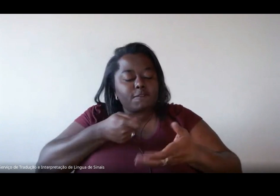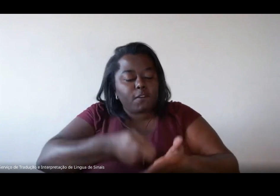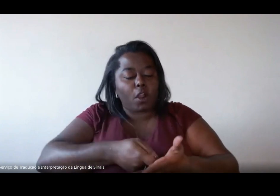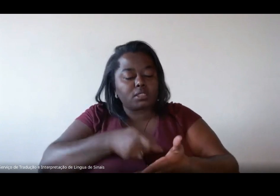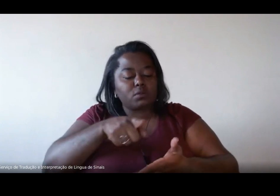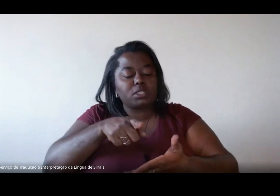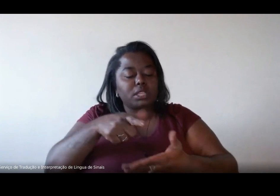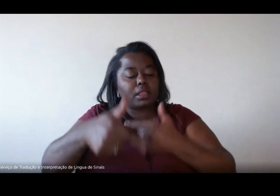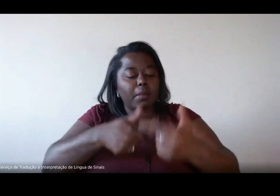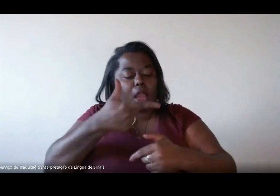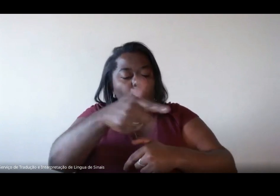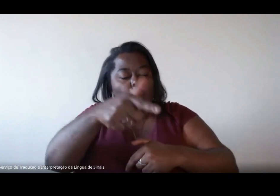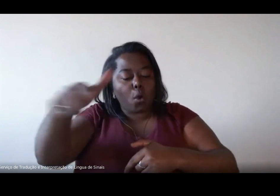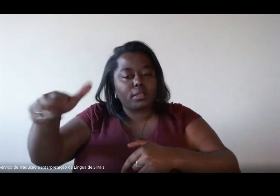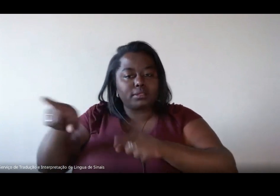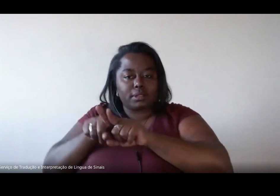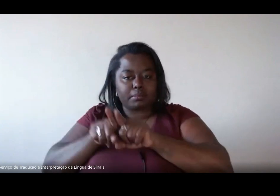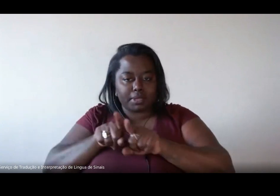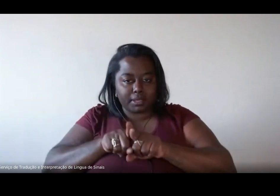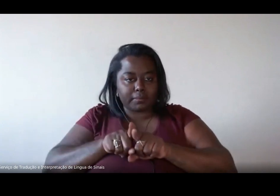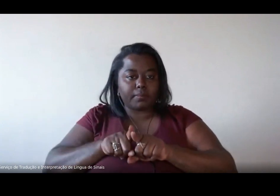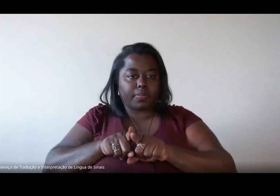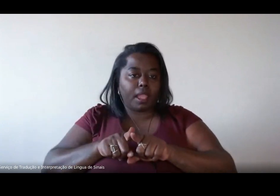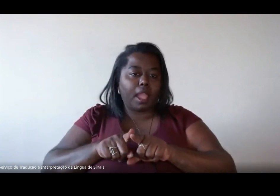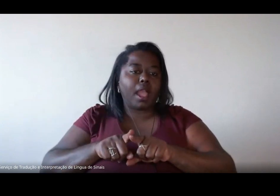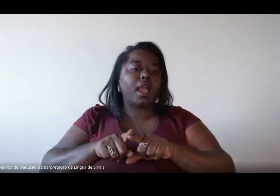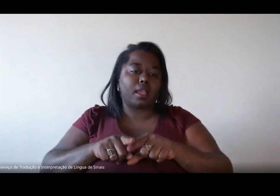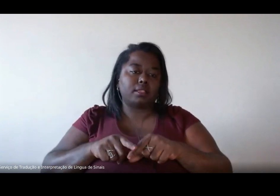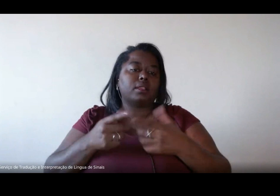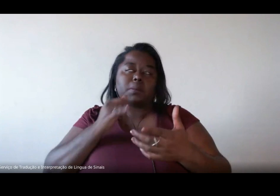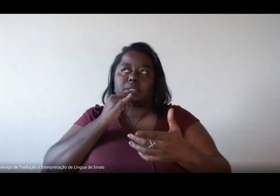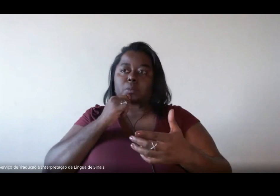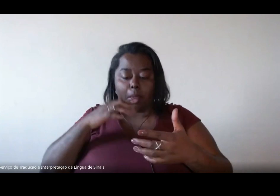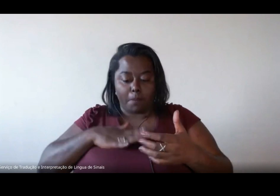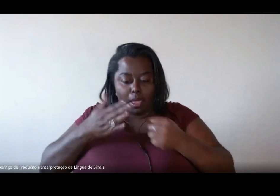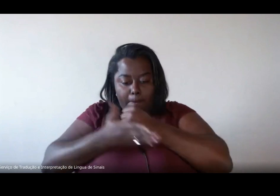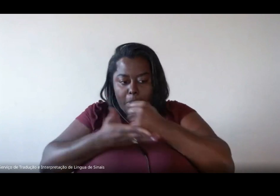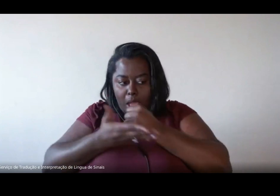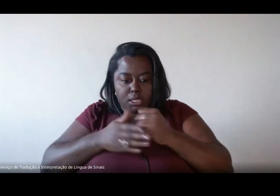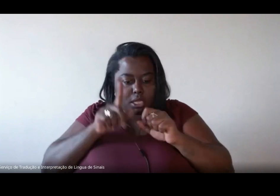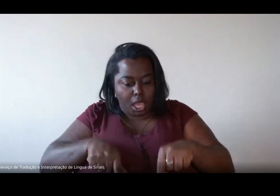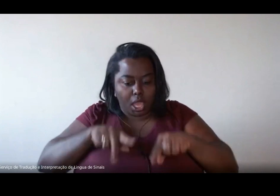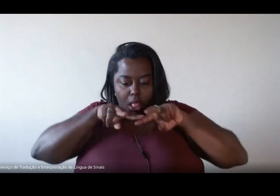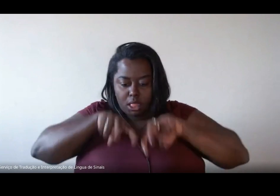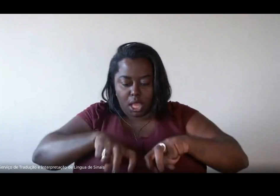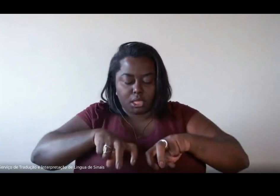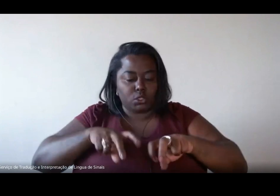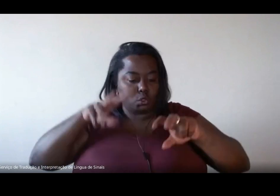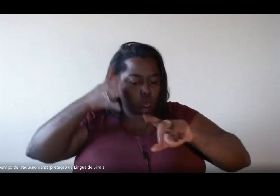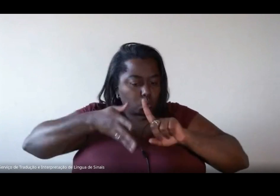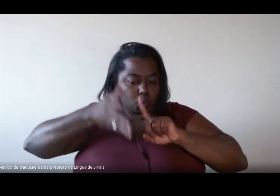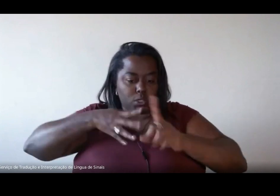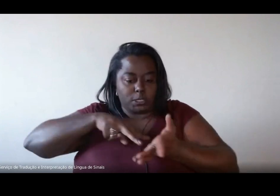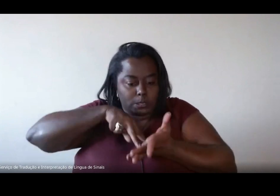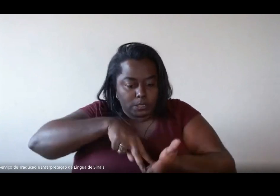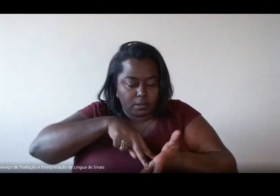tenho aquela concepção que a minha base está na análise do discurso, né? É como o Manguinu uma vez falou,